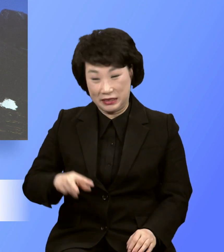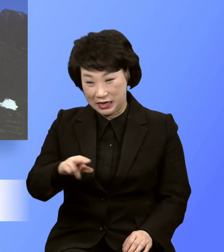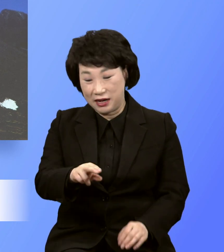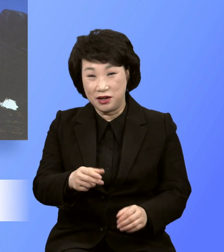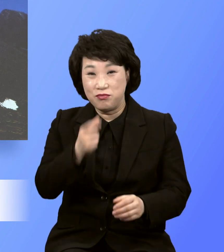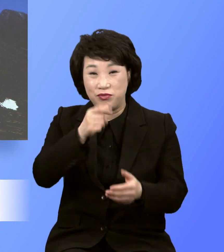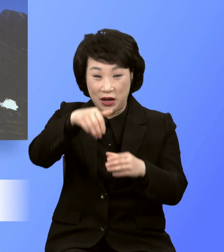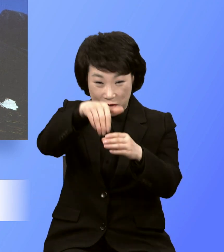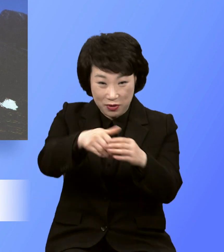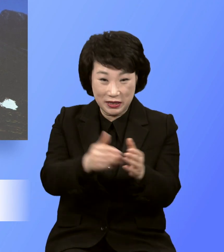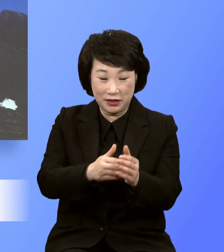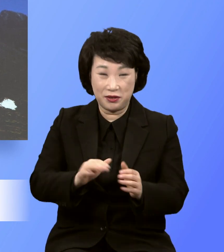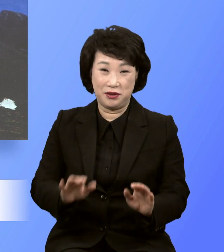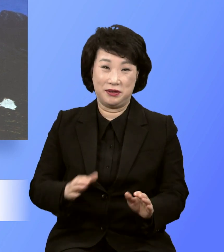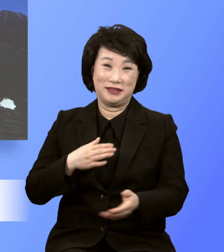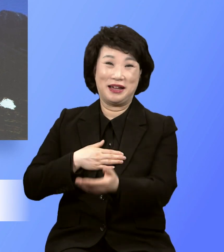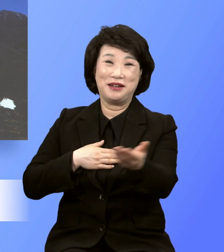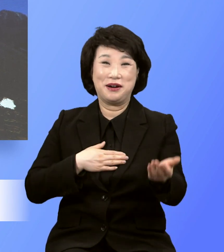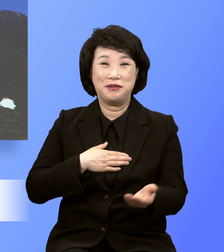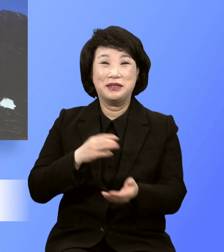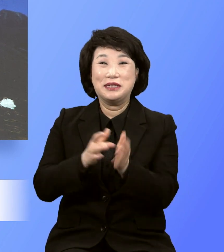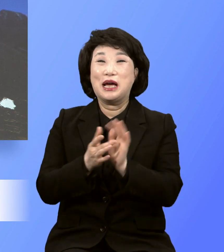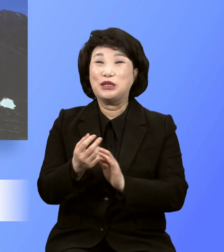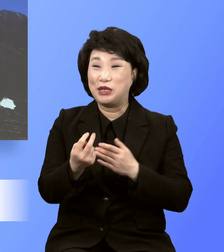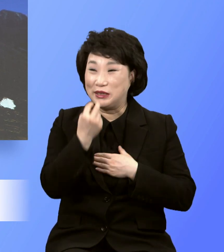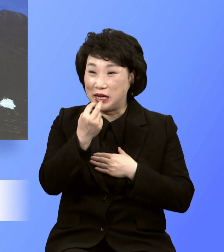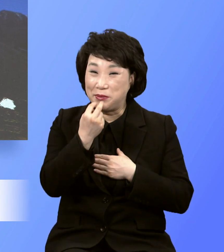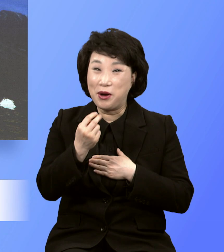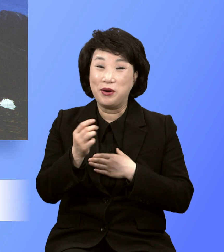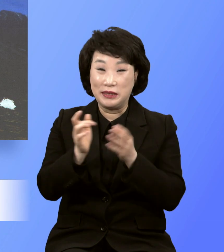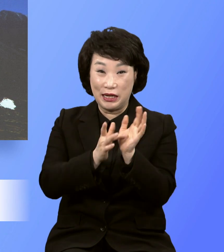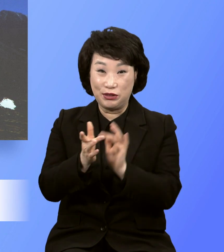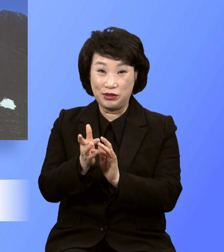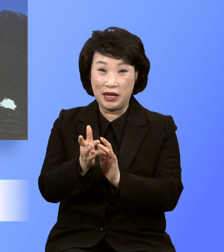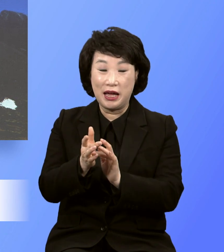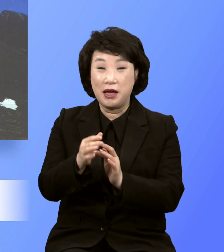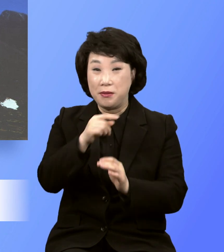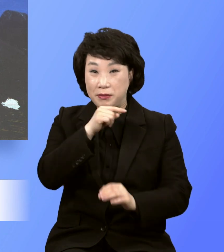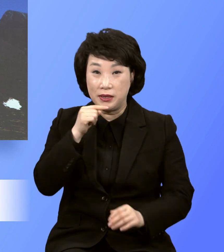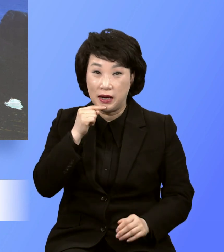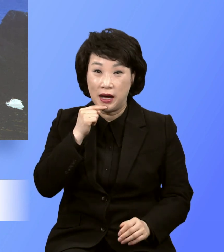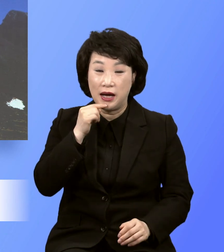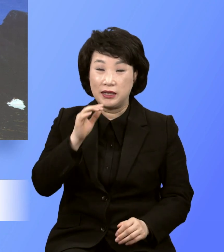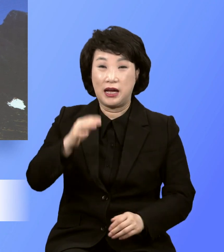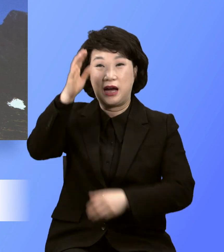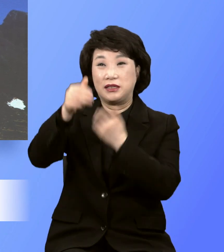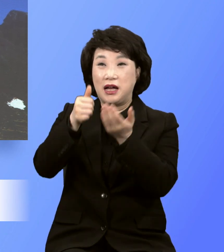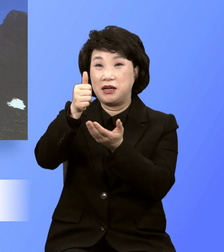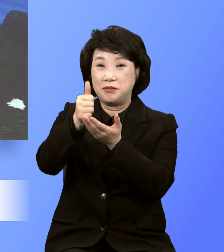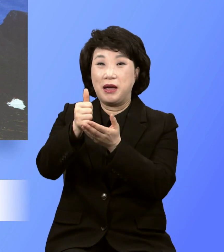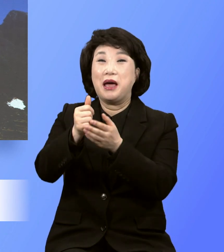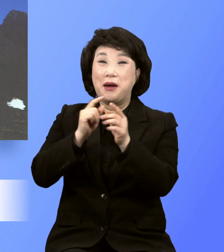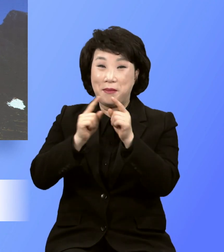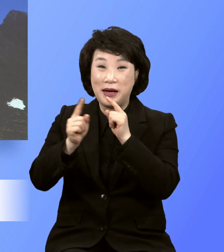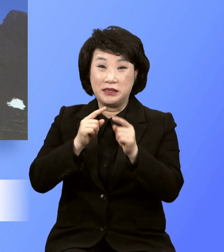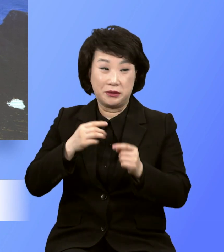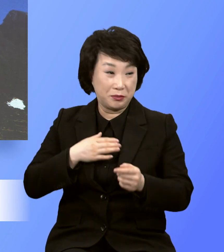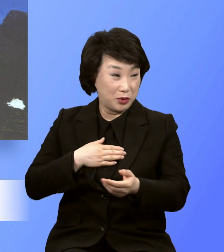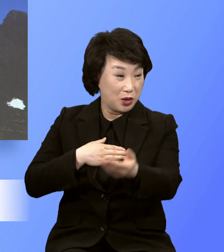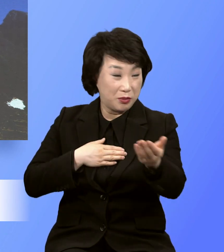여러분에게는 예수라고는 생명이에요. 예수라고는 그 피가 하나님이라고는 그